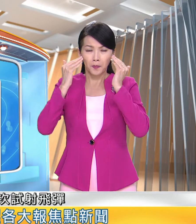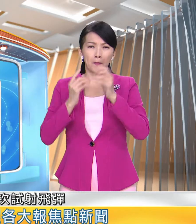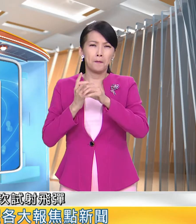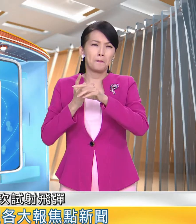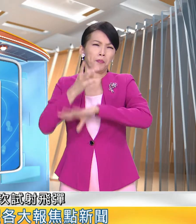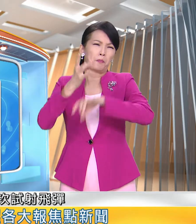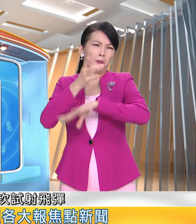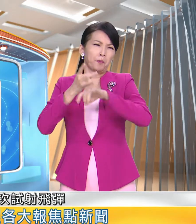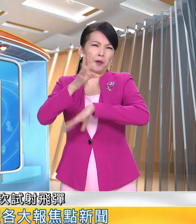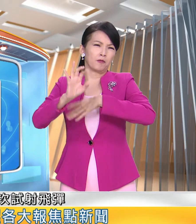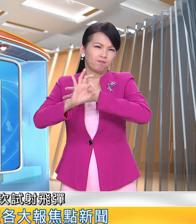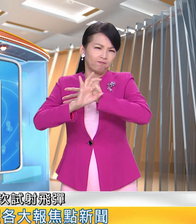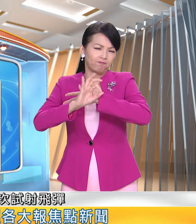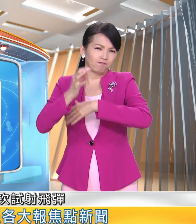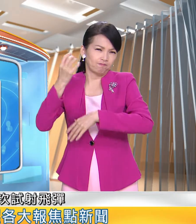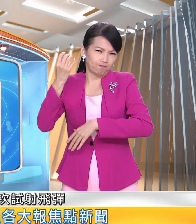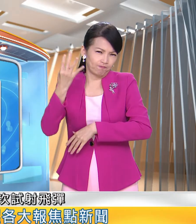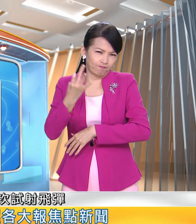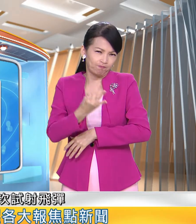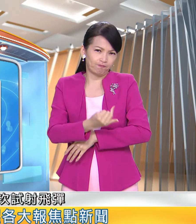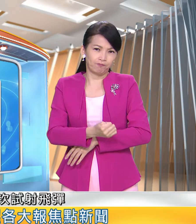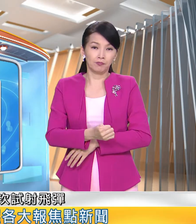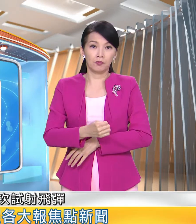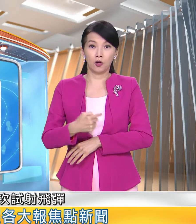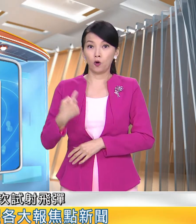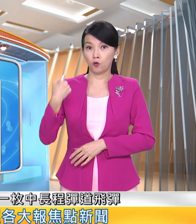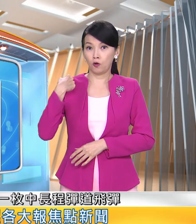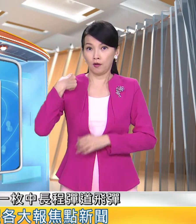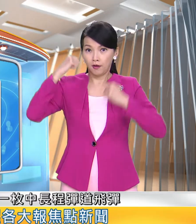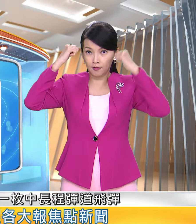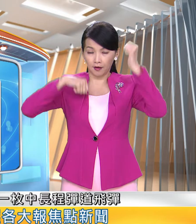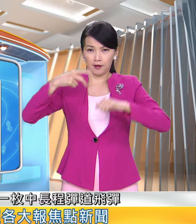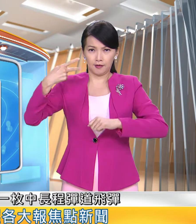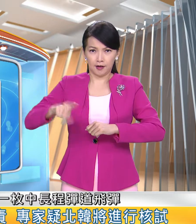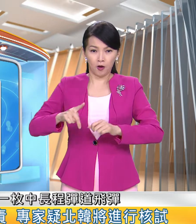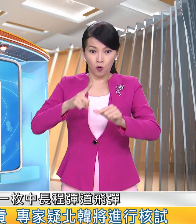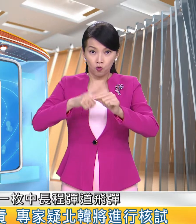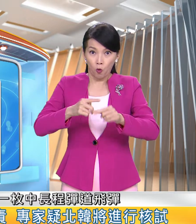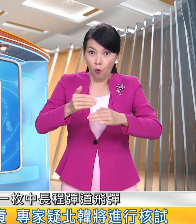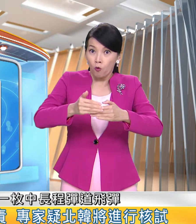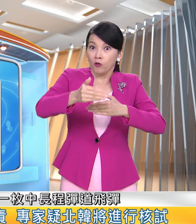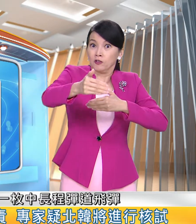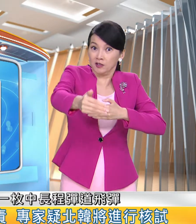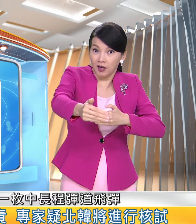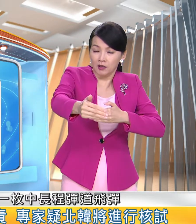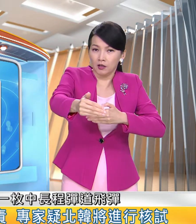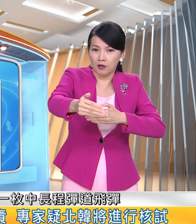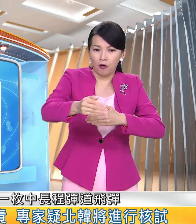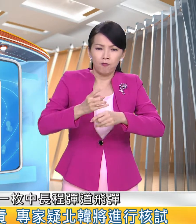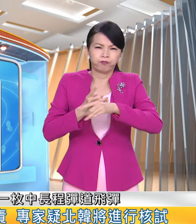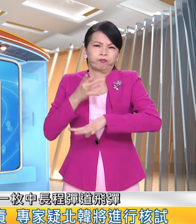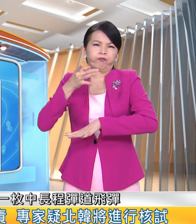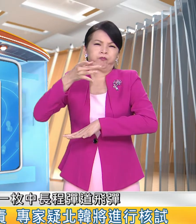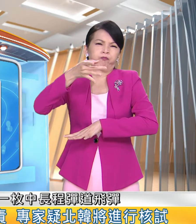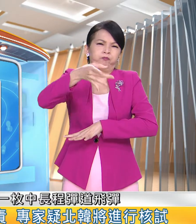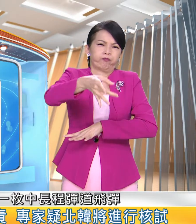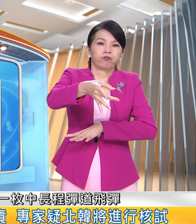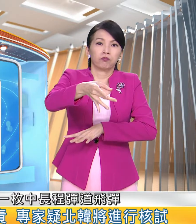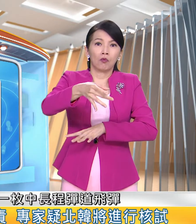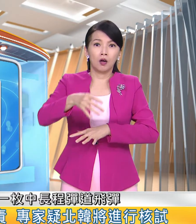北韩最近连续多次试射飞弹，昨天早上再发射了一枚中长程弹道飞弹，